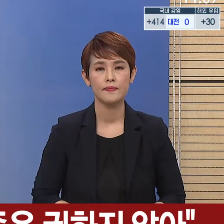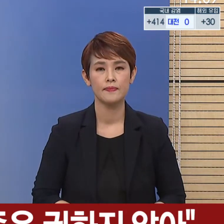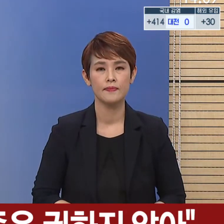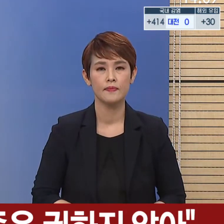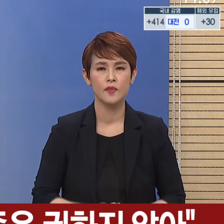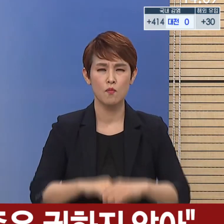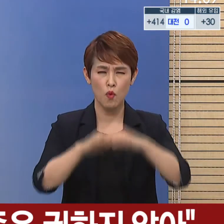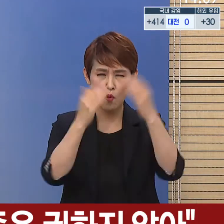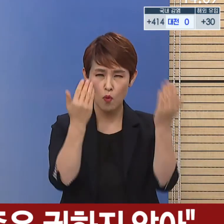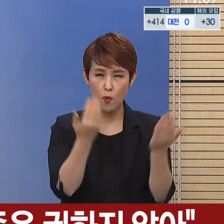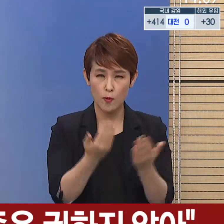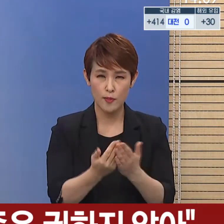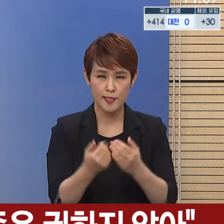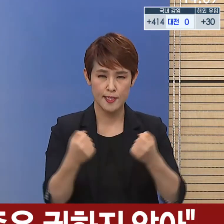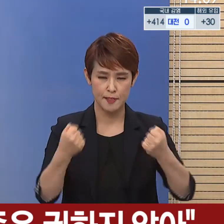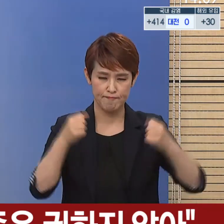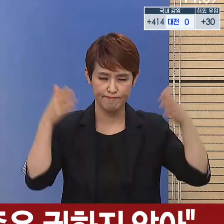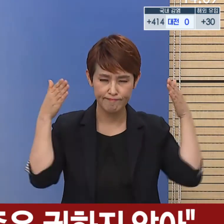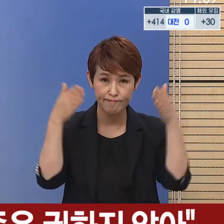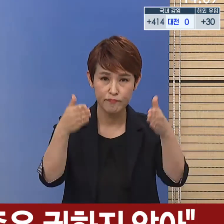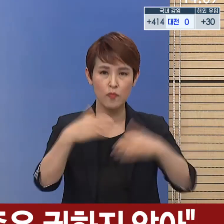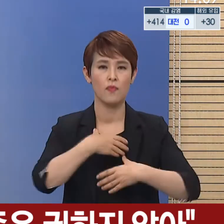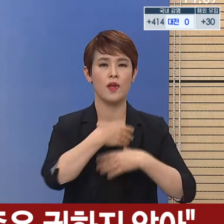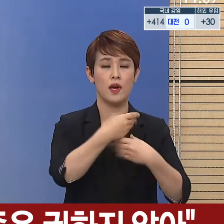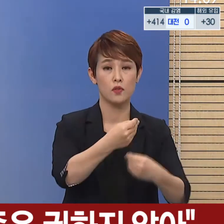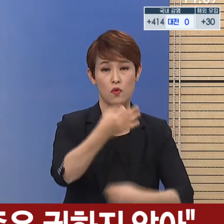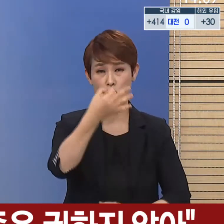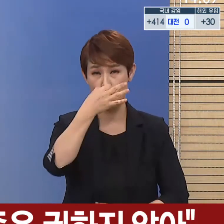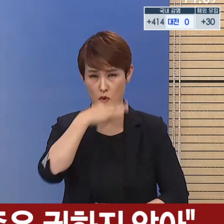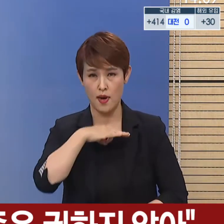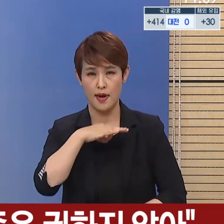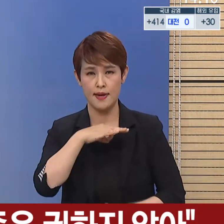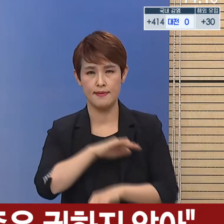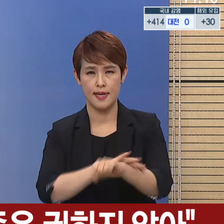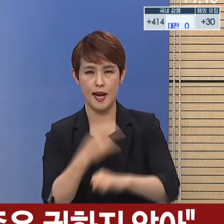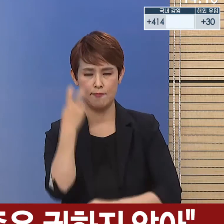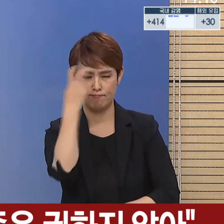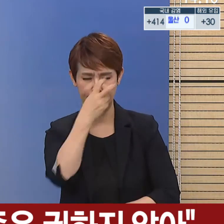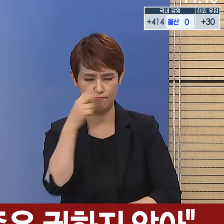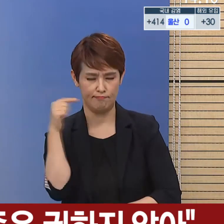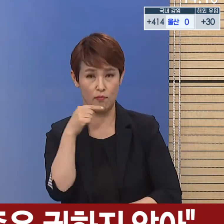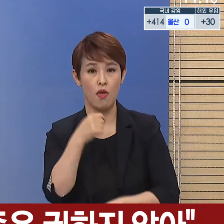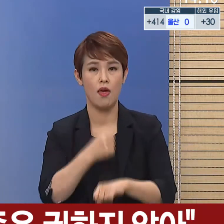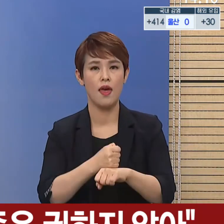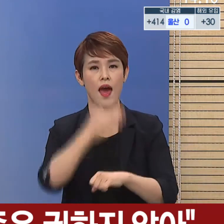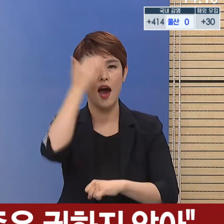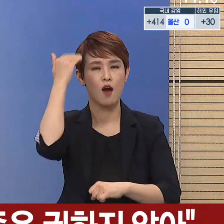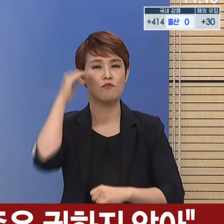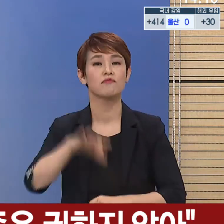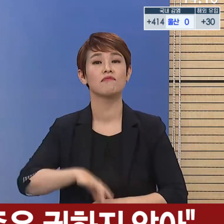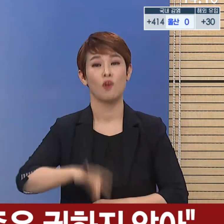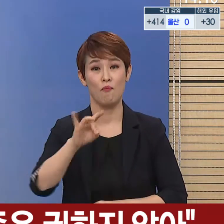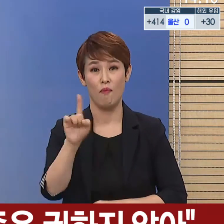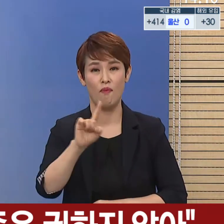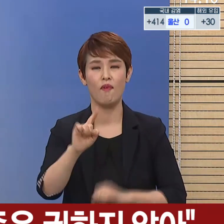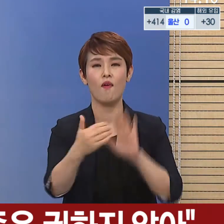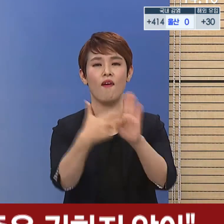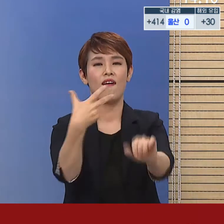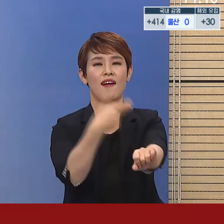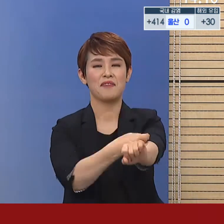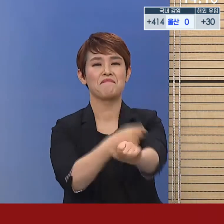식약처는 모든 역량을 집중하여 안전성과 효과성을 철저히 검증하여 국내 처음으로 코로나19